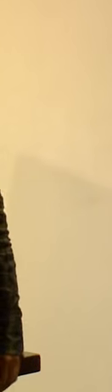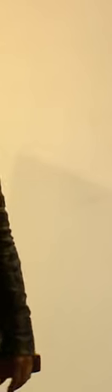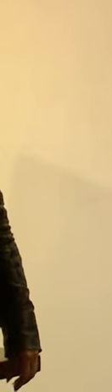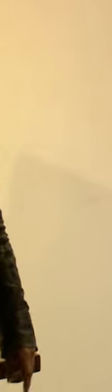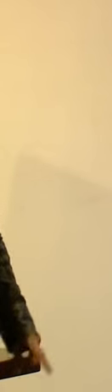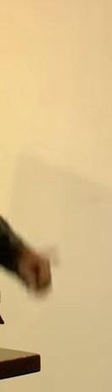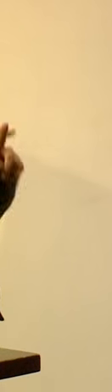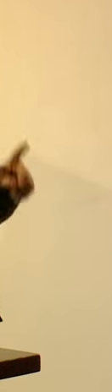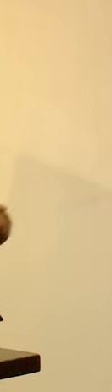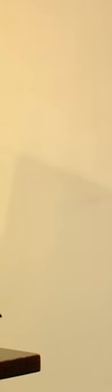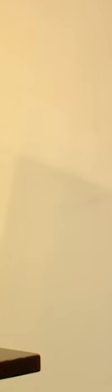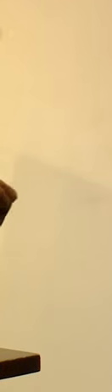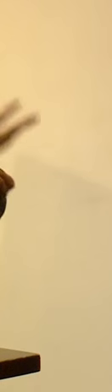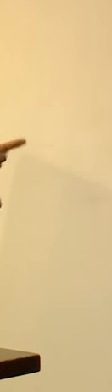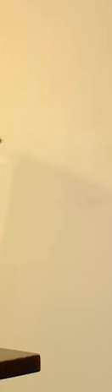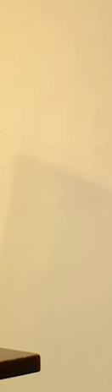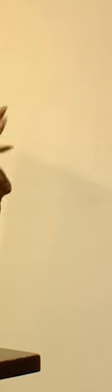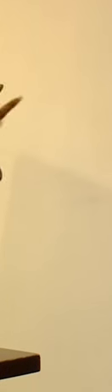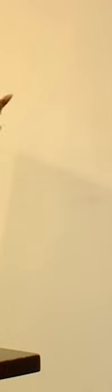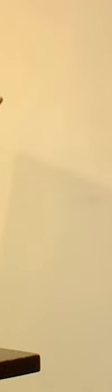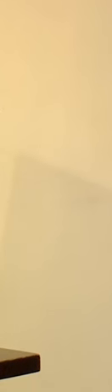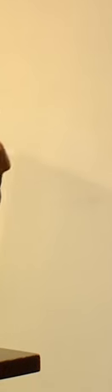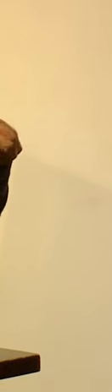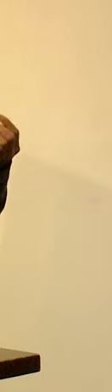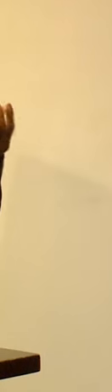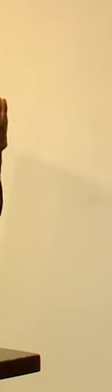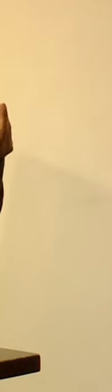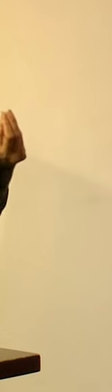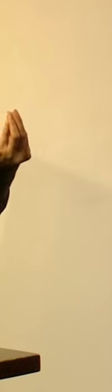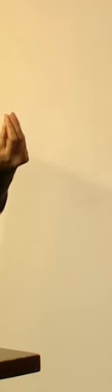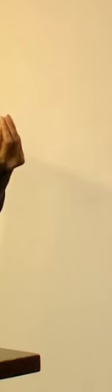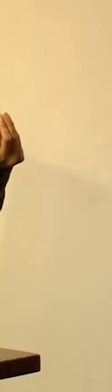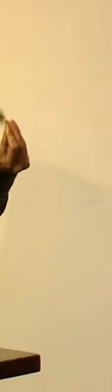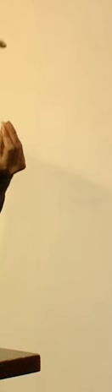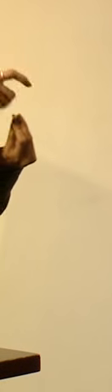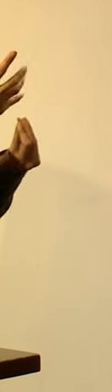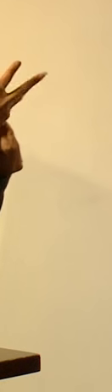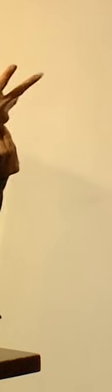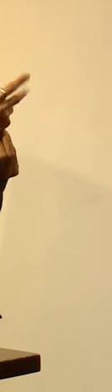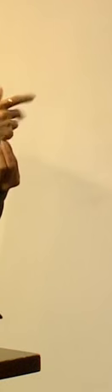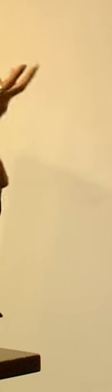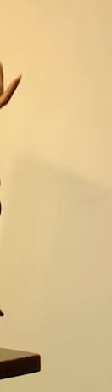arte tiene, digamos, dos pedazos, ¿no? Dos componentes. Por un lado el artista y por el otro lado él.